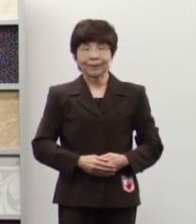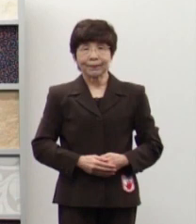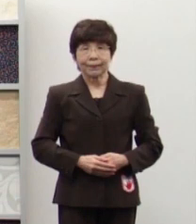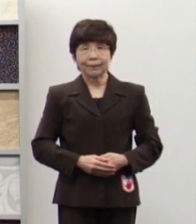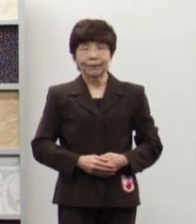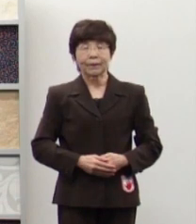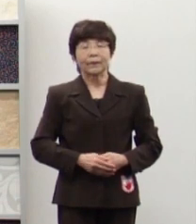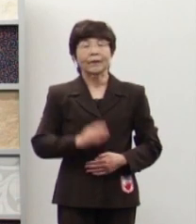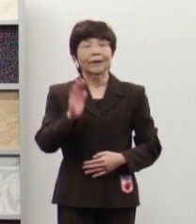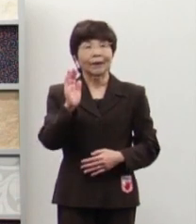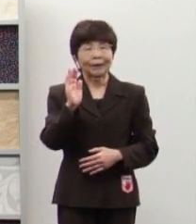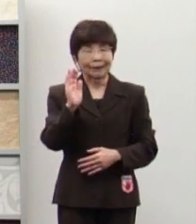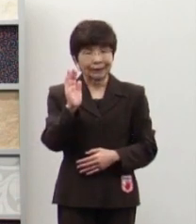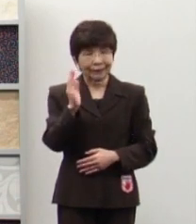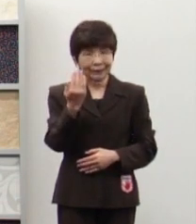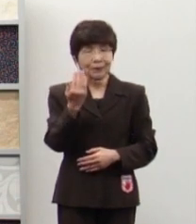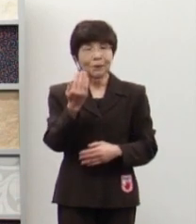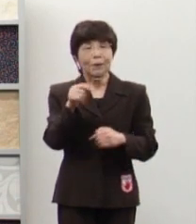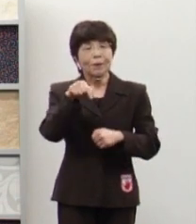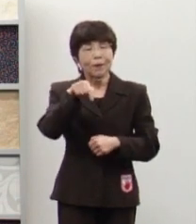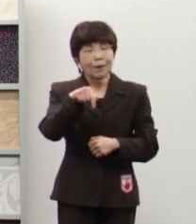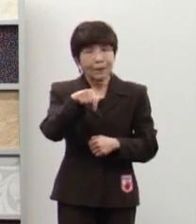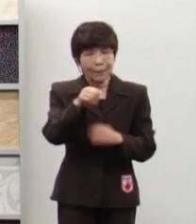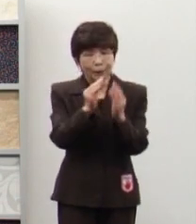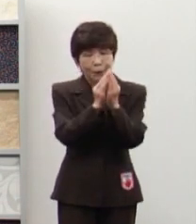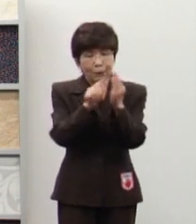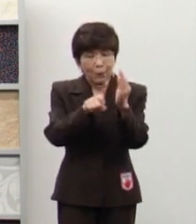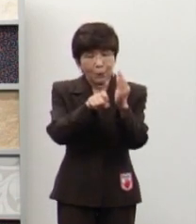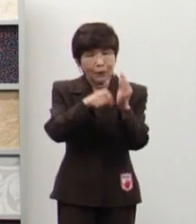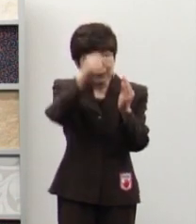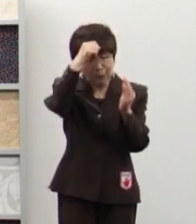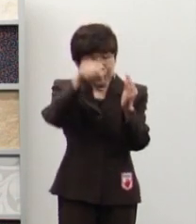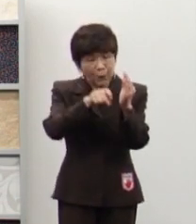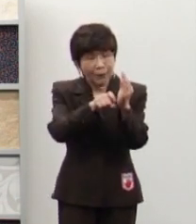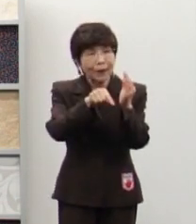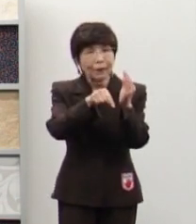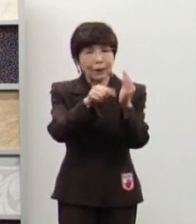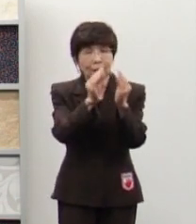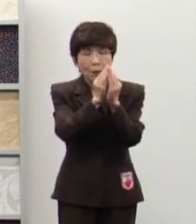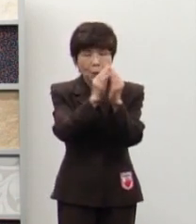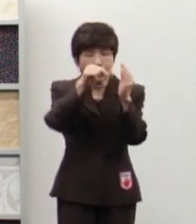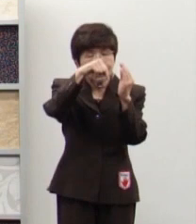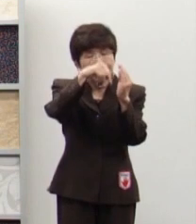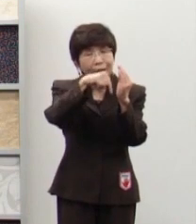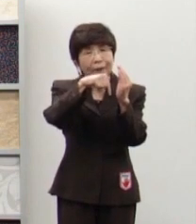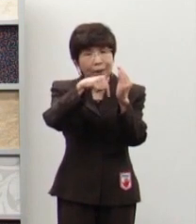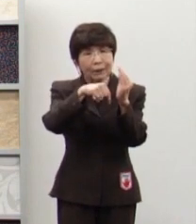しかしながら、この病気の病原菌は、桃の園内に常に、